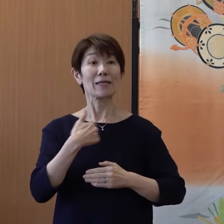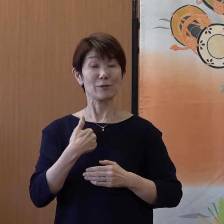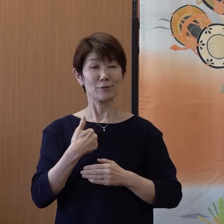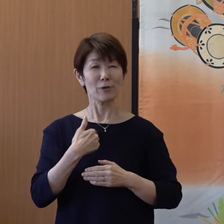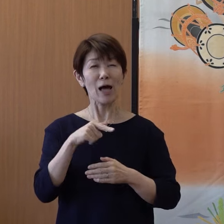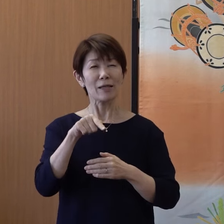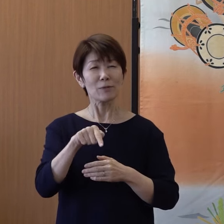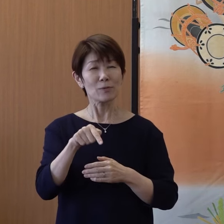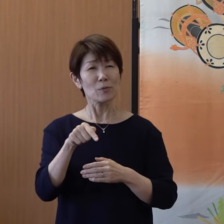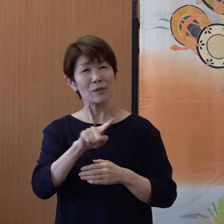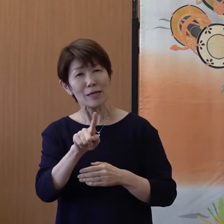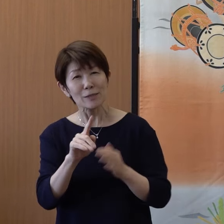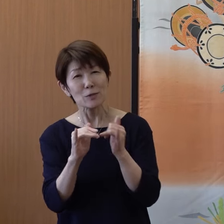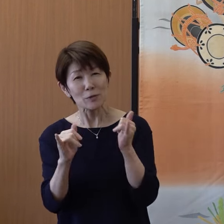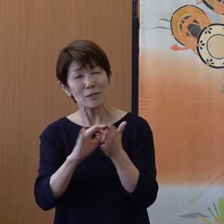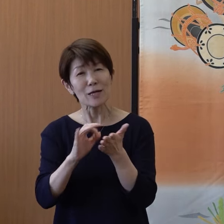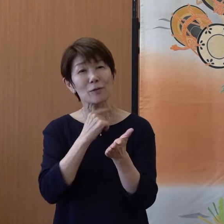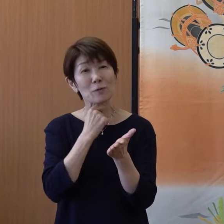ください。 はい、